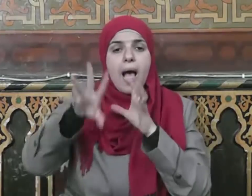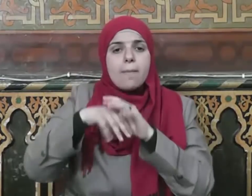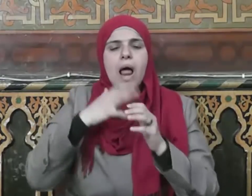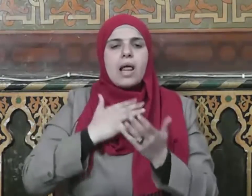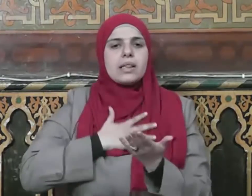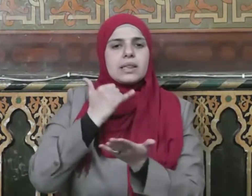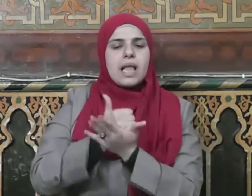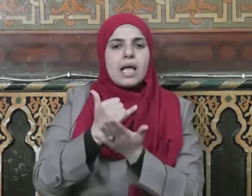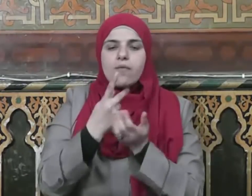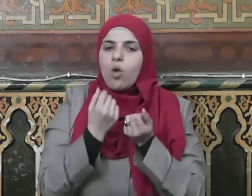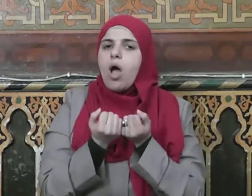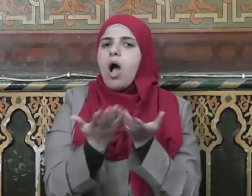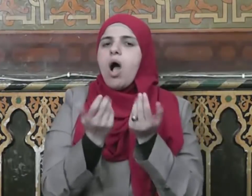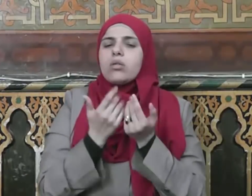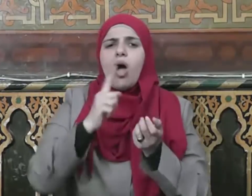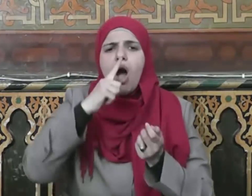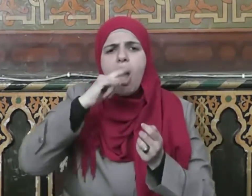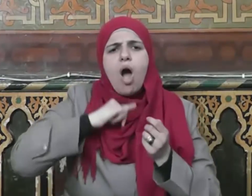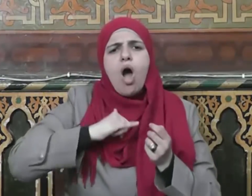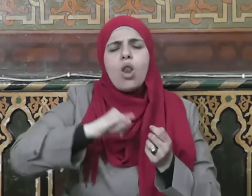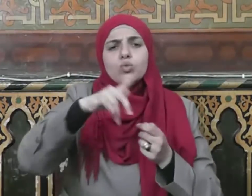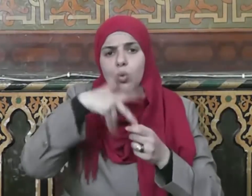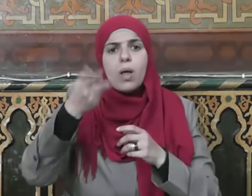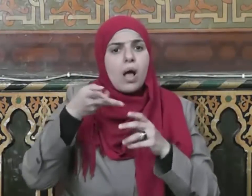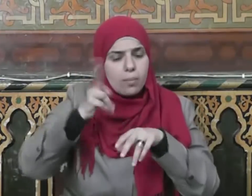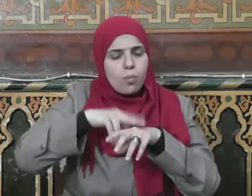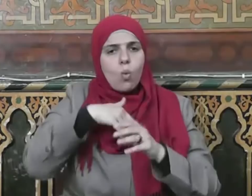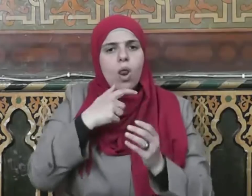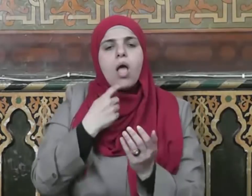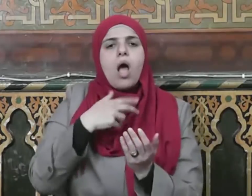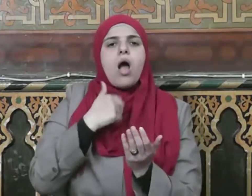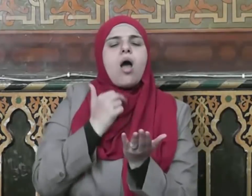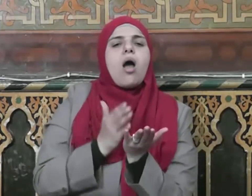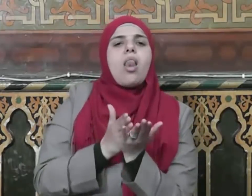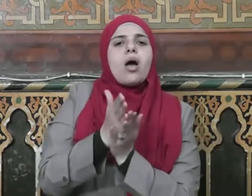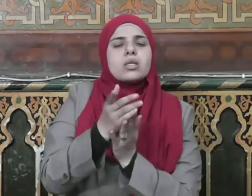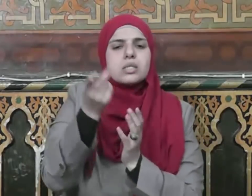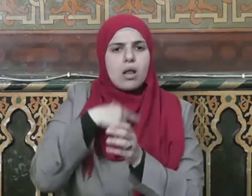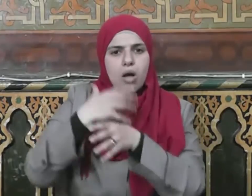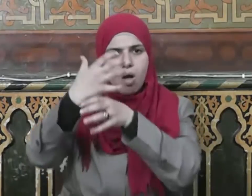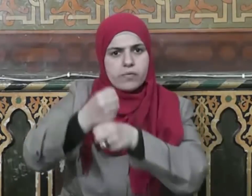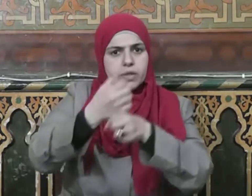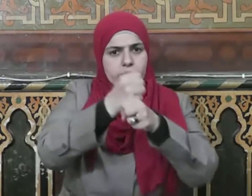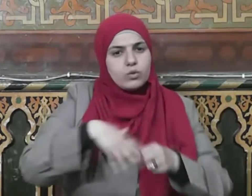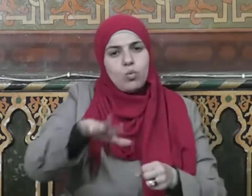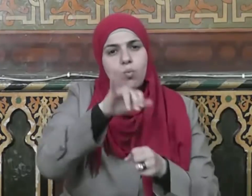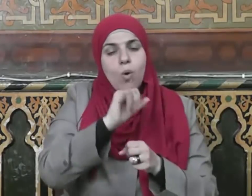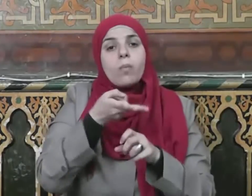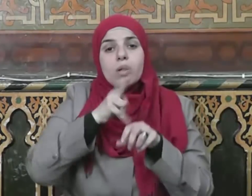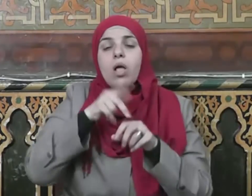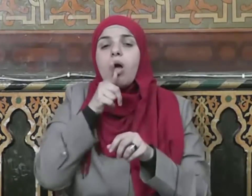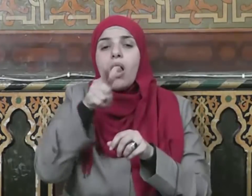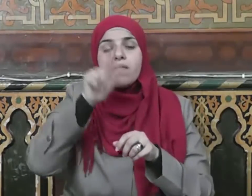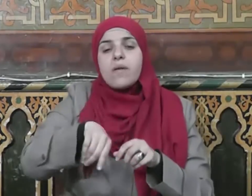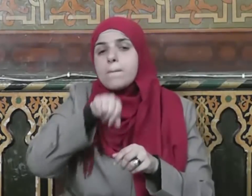والعطاء، ويهيمن عليه الإخلاص والوفاء، ويتحقق فيه قول النبي صلى الله